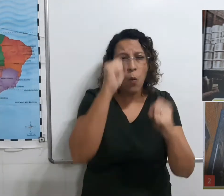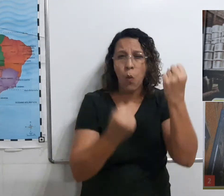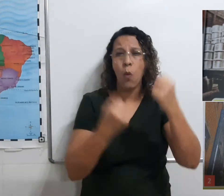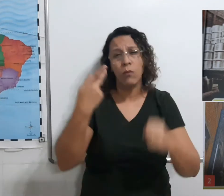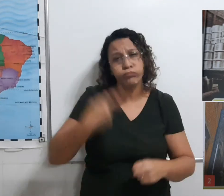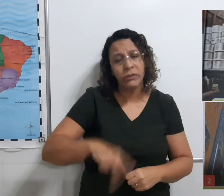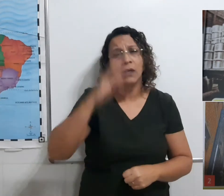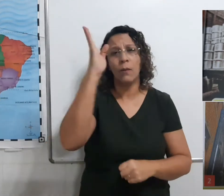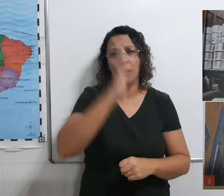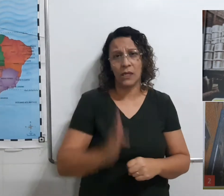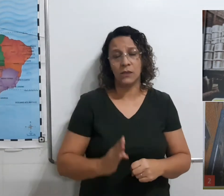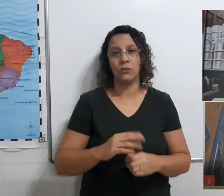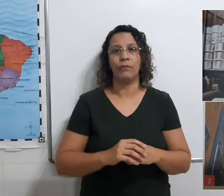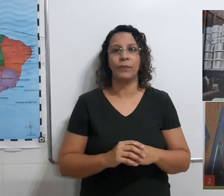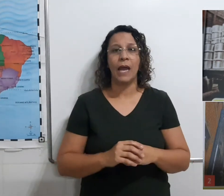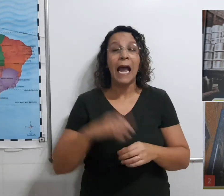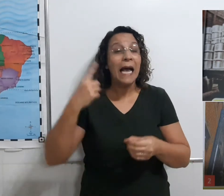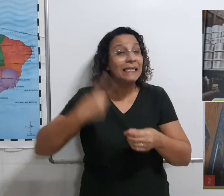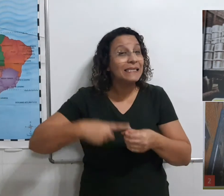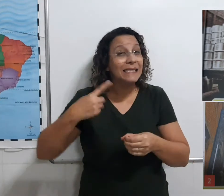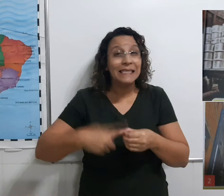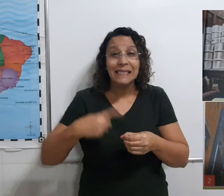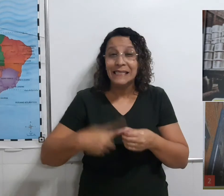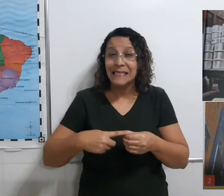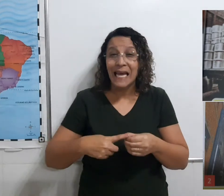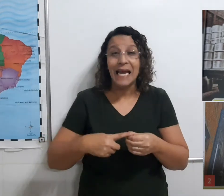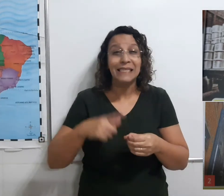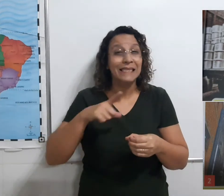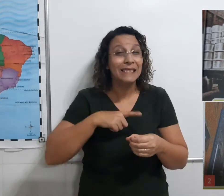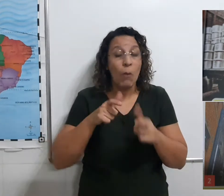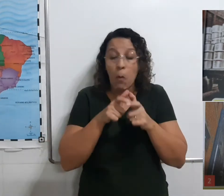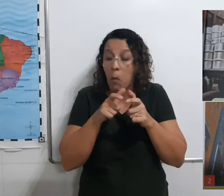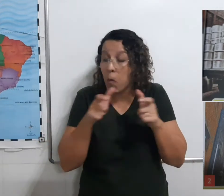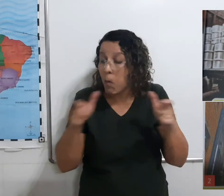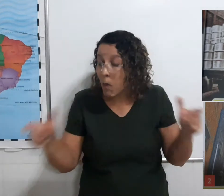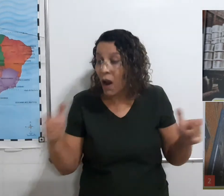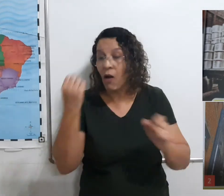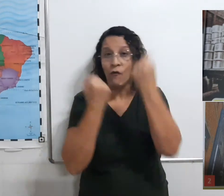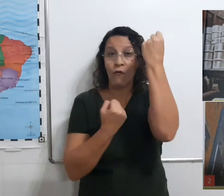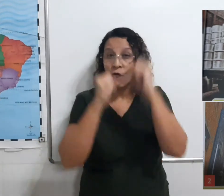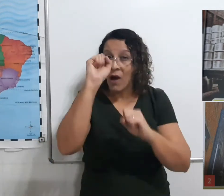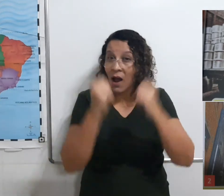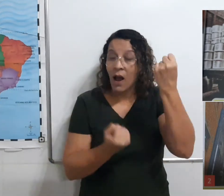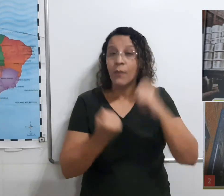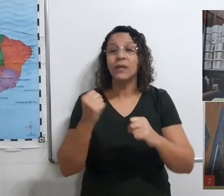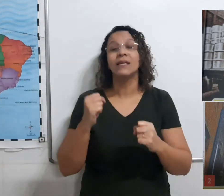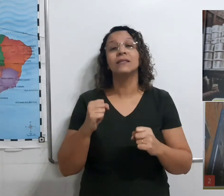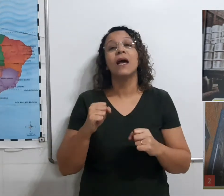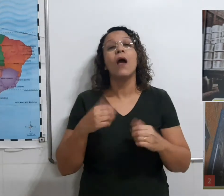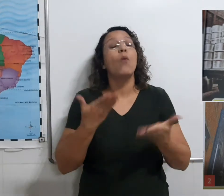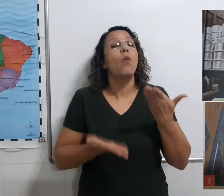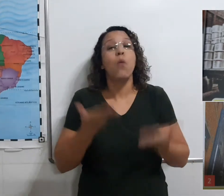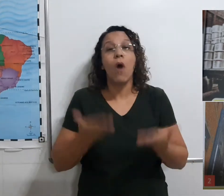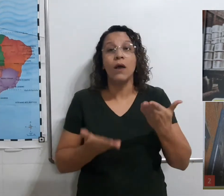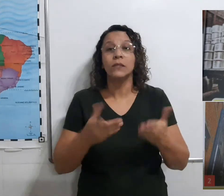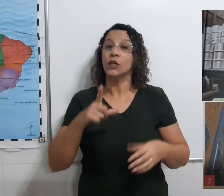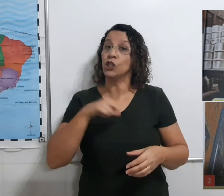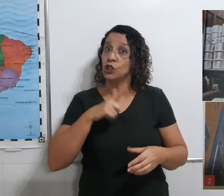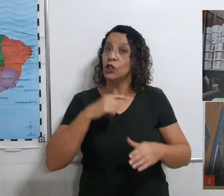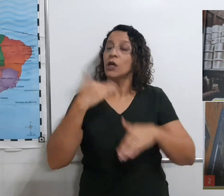As cidades que mais receberam essas fábricas foram as que tinham se desenvolvido com os